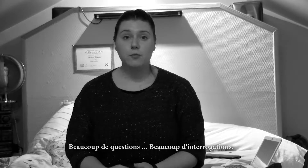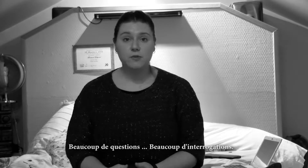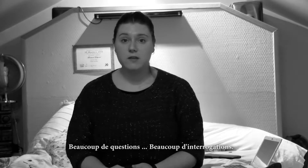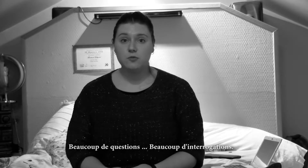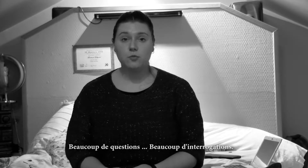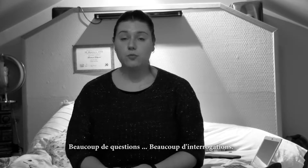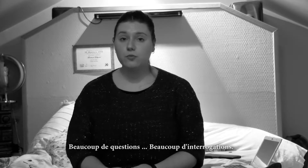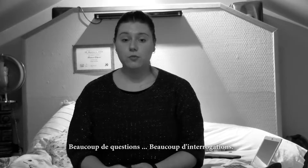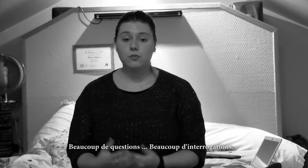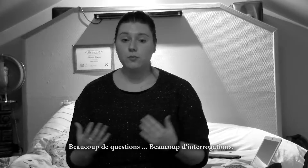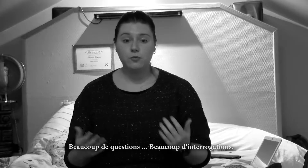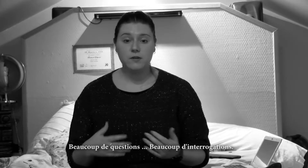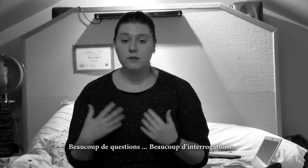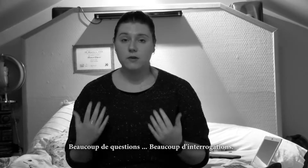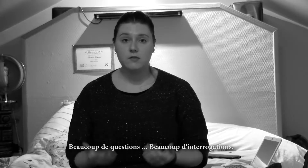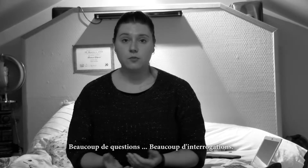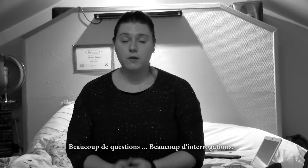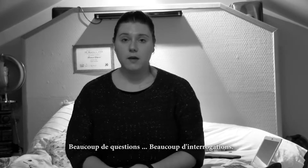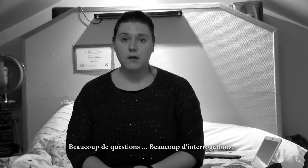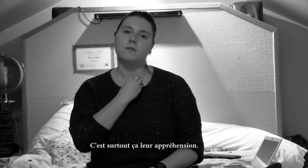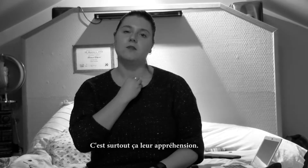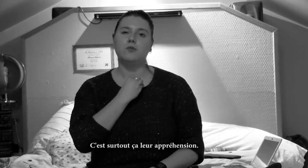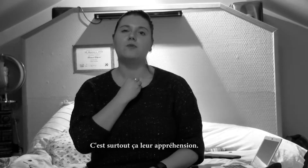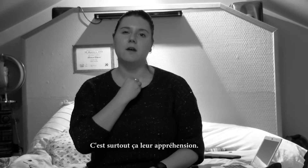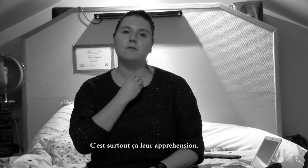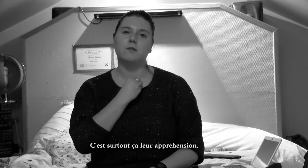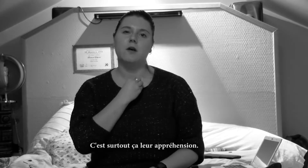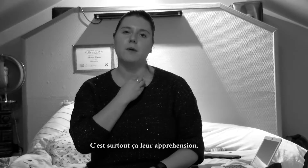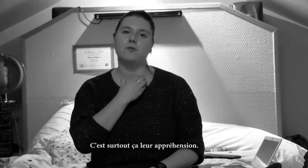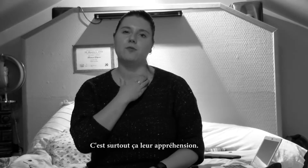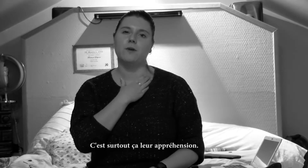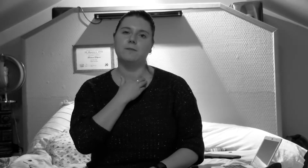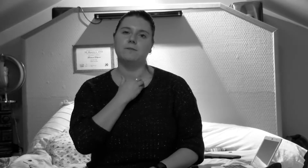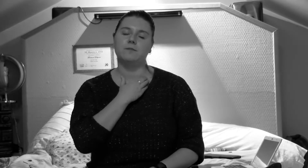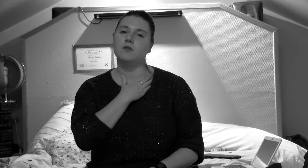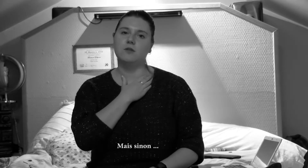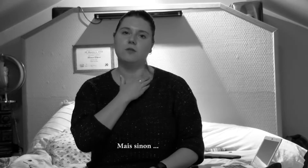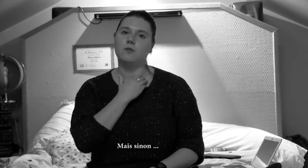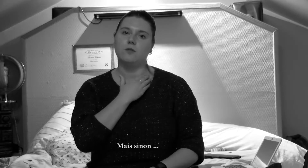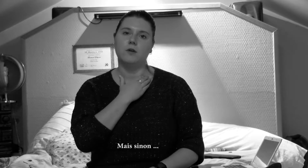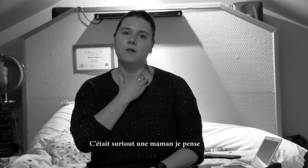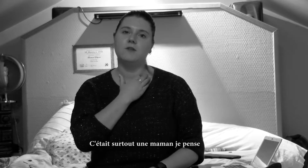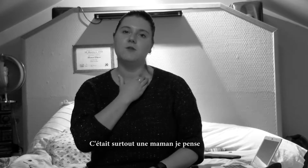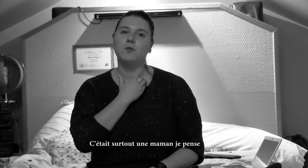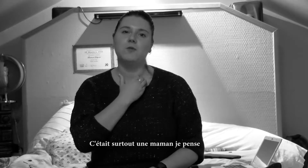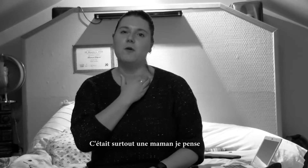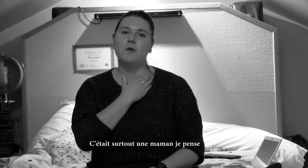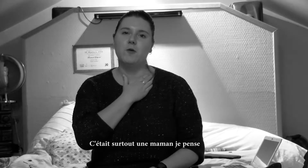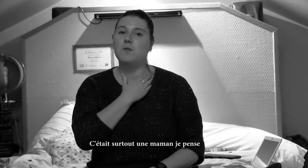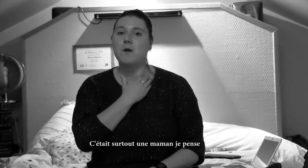beaucoup de questions, beaucoup de beaucoup d'interrogations, c'est surtout ça leur appréhension. Mais sinon, c'était surtout une